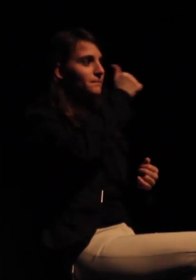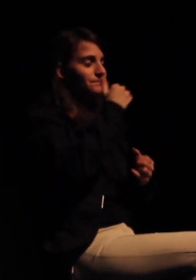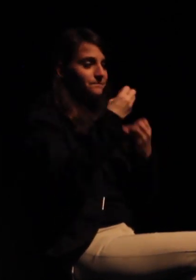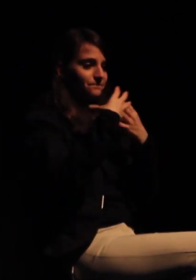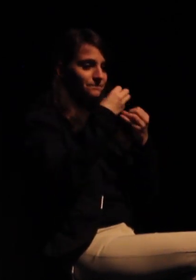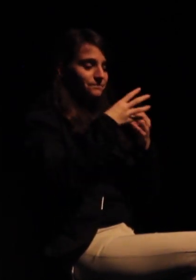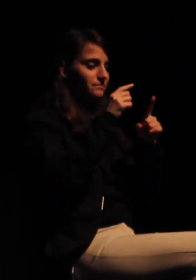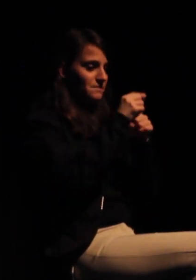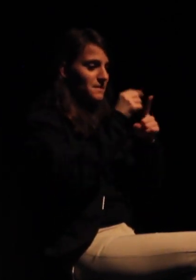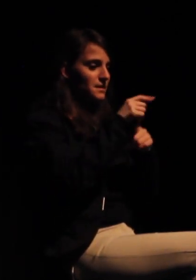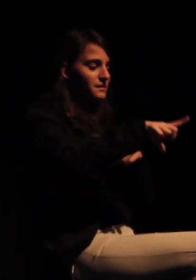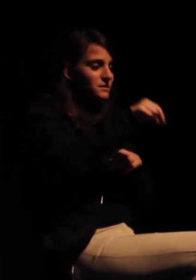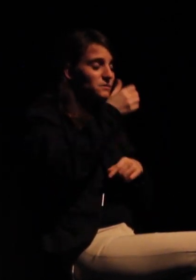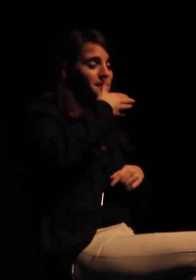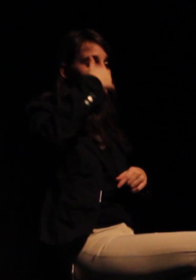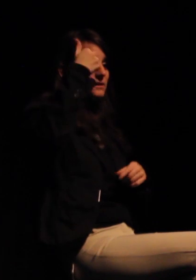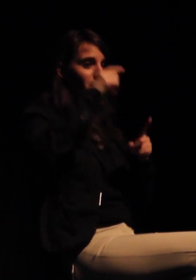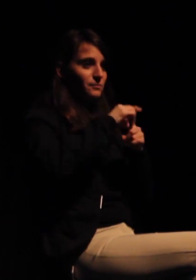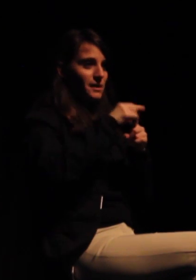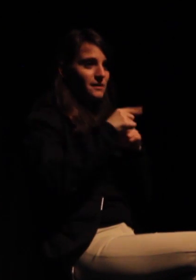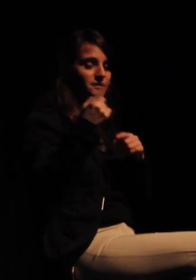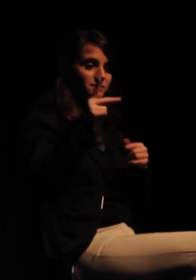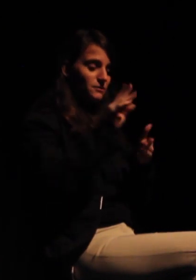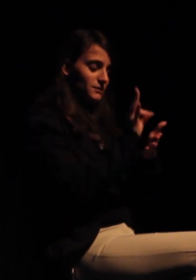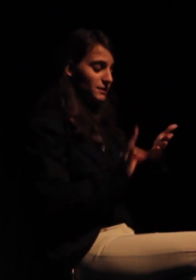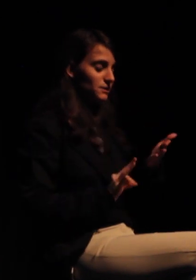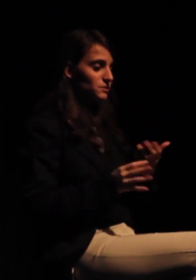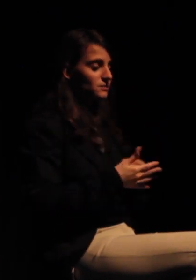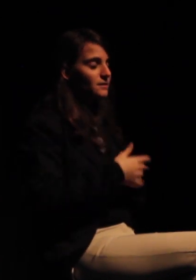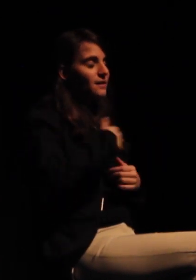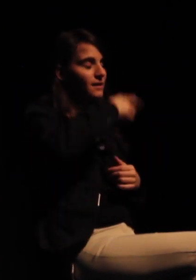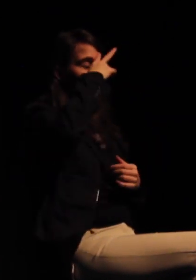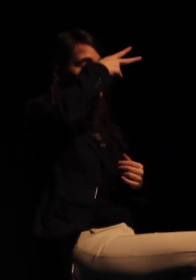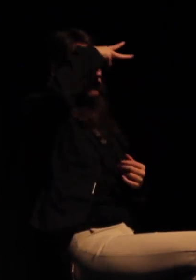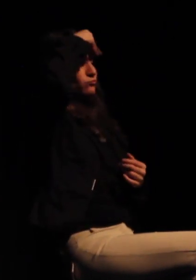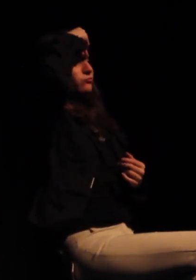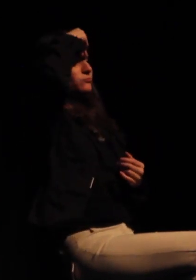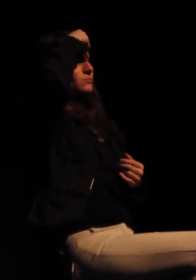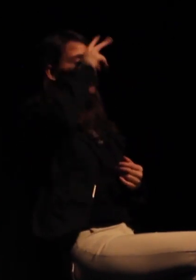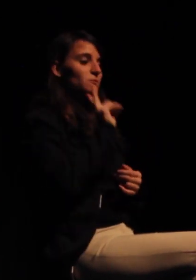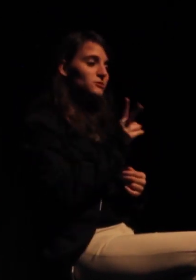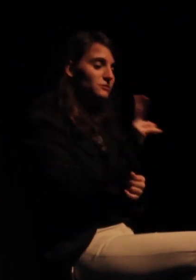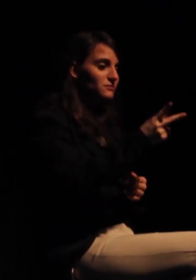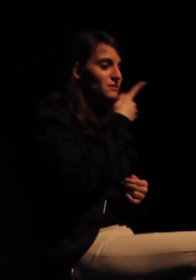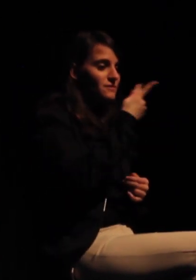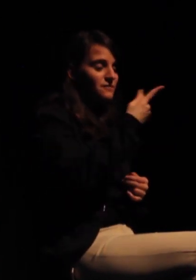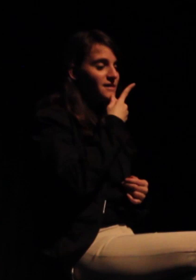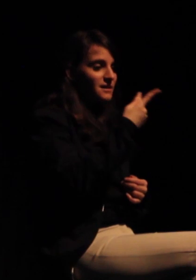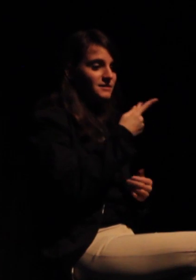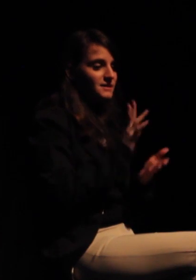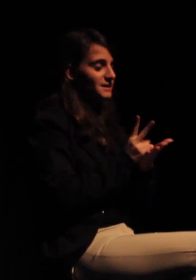filho. Escolha as melhores para fazer seu texto. Nunca mais esqueci e falo isso